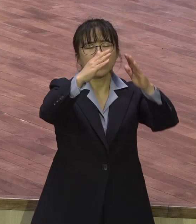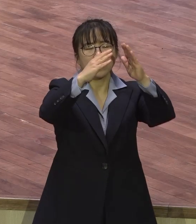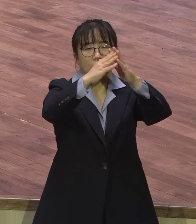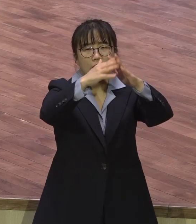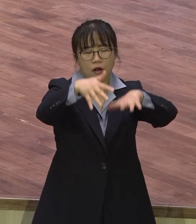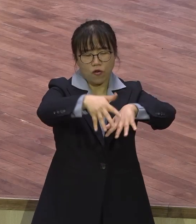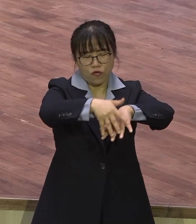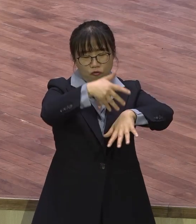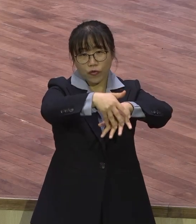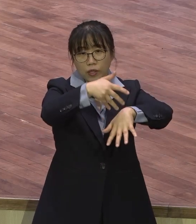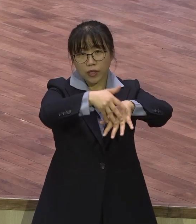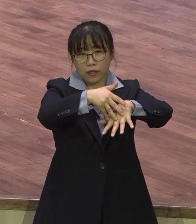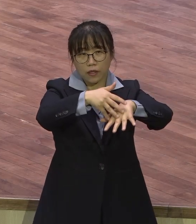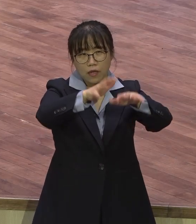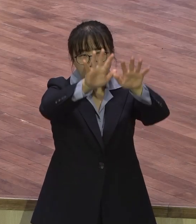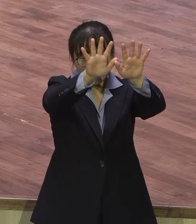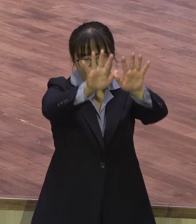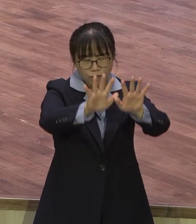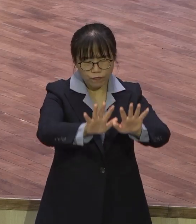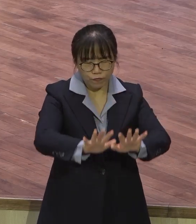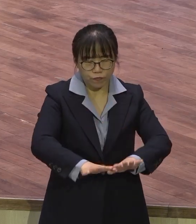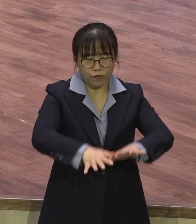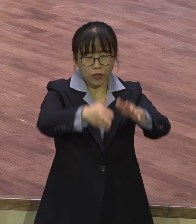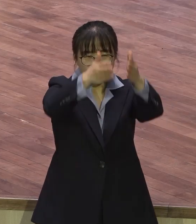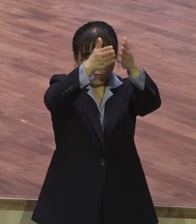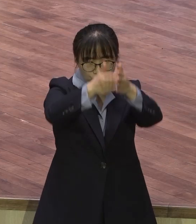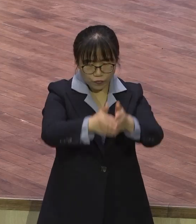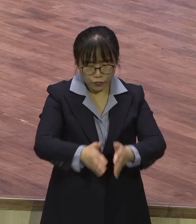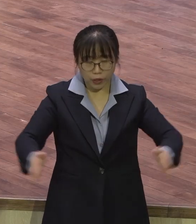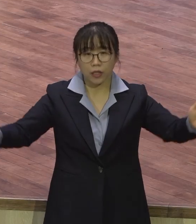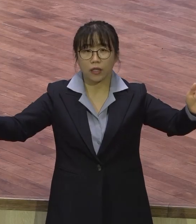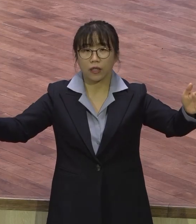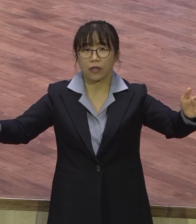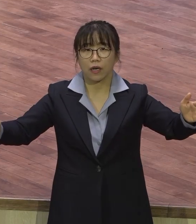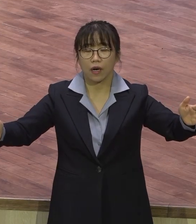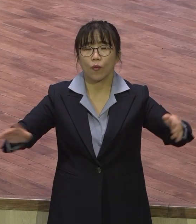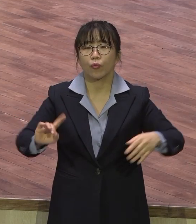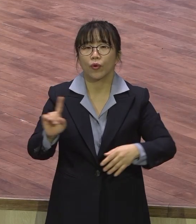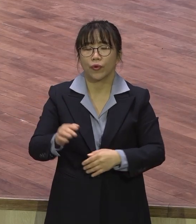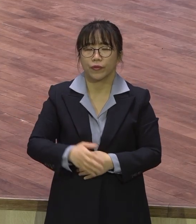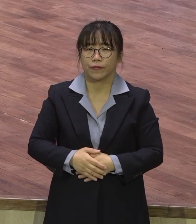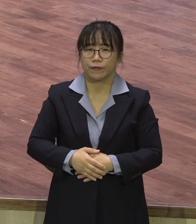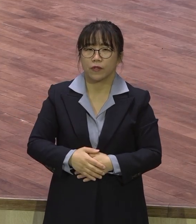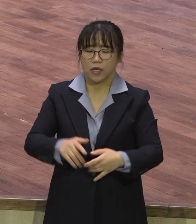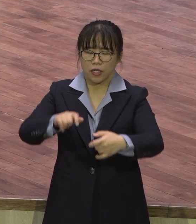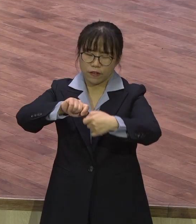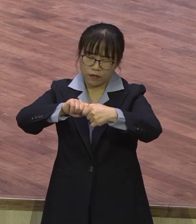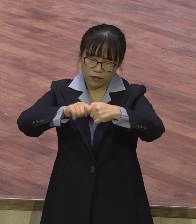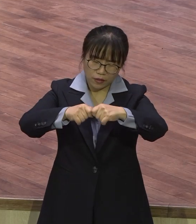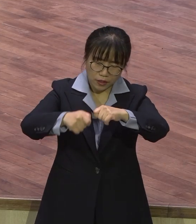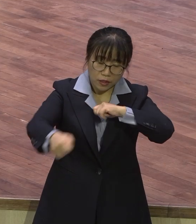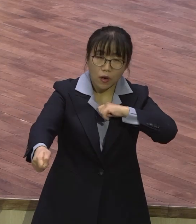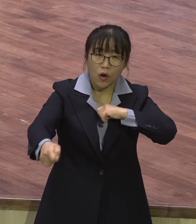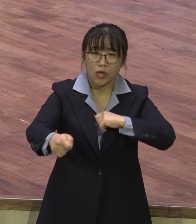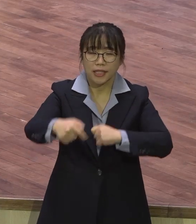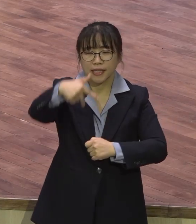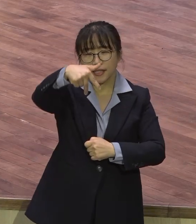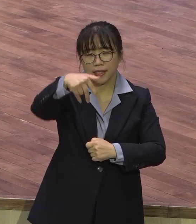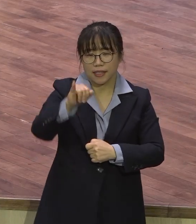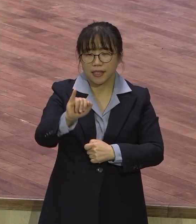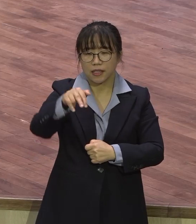말가죽이에요 지성소와 성소 휘장이 찢어졌다 이게 무슨 말이에요 지성소 아무나 못